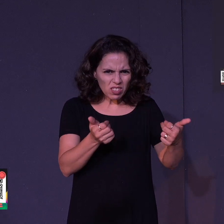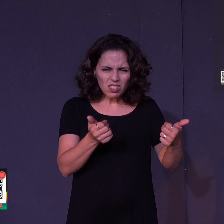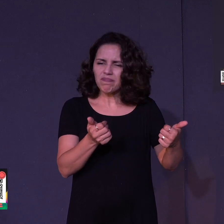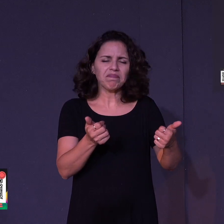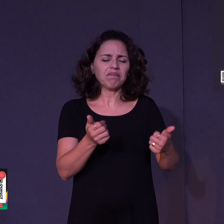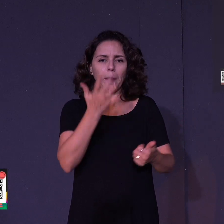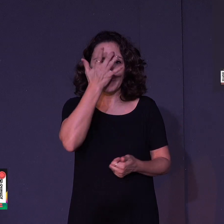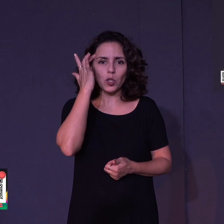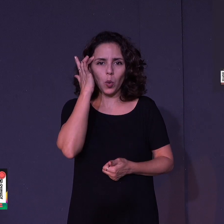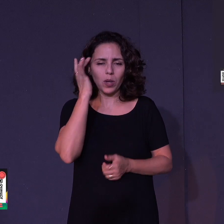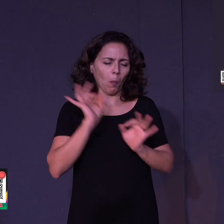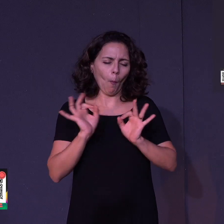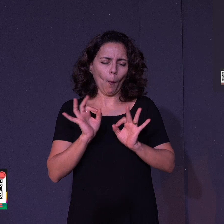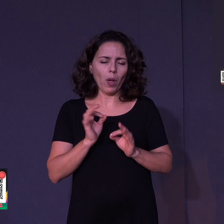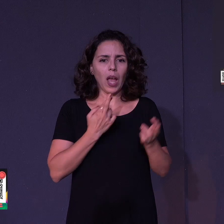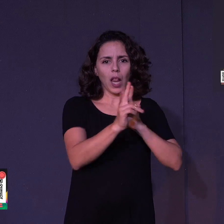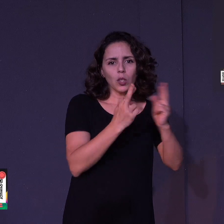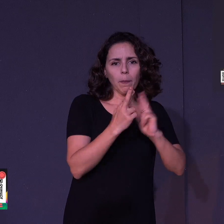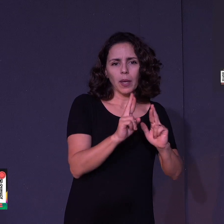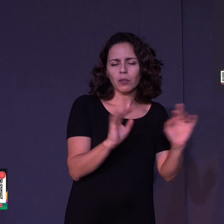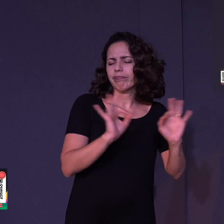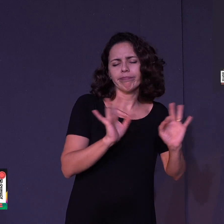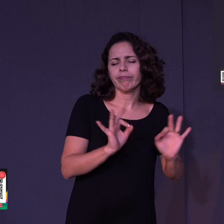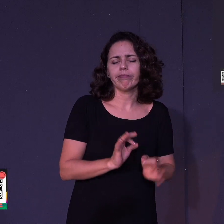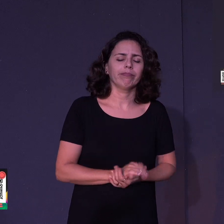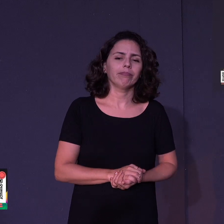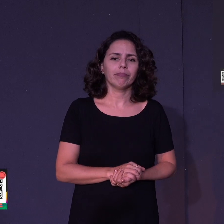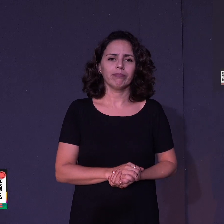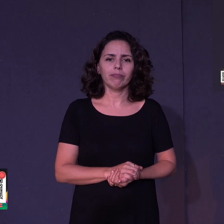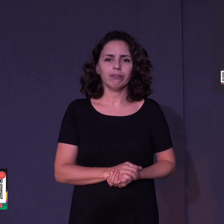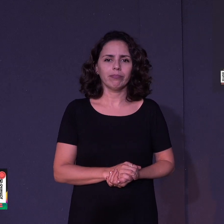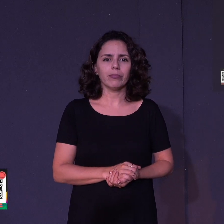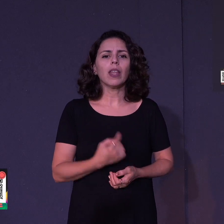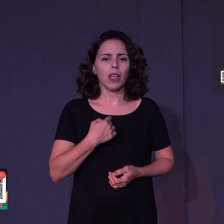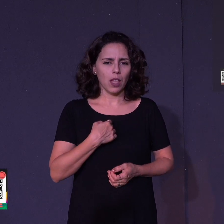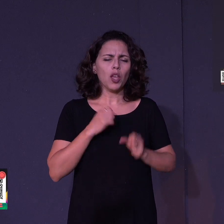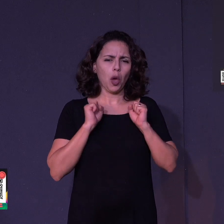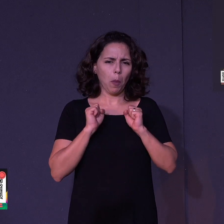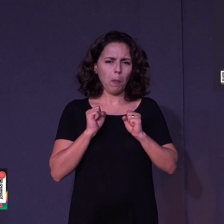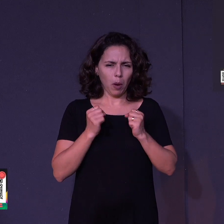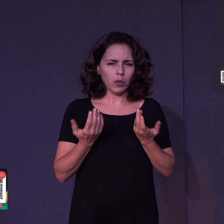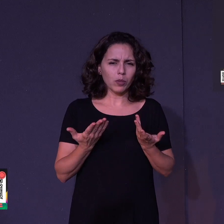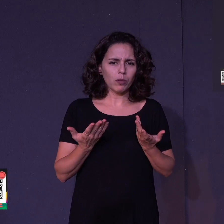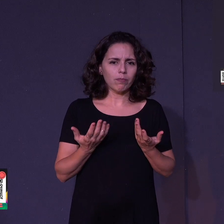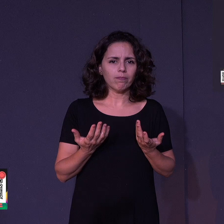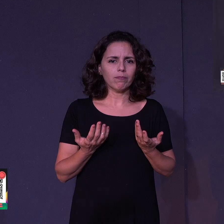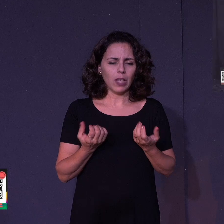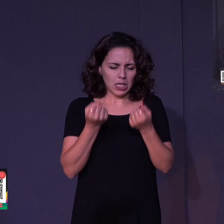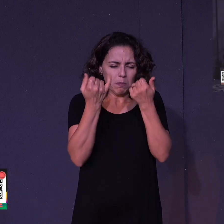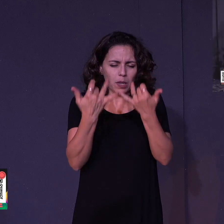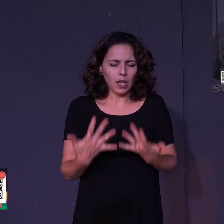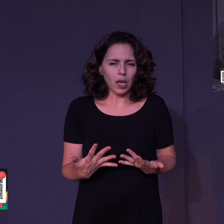as pessoas, não são os relacionamentos. E eu posso até conjecturar, eu posso até me arriscar e dizer que